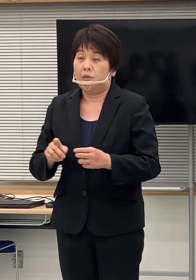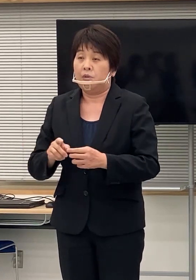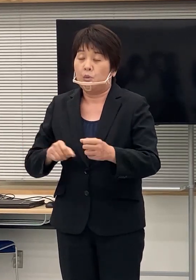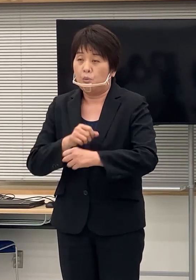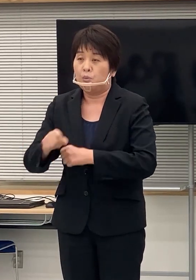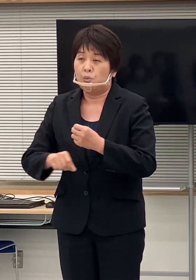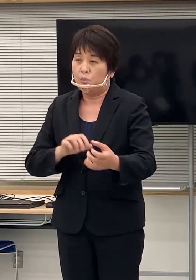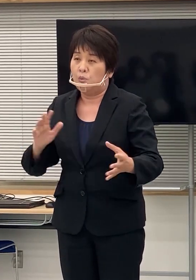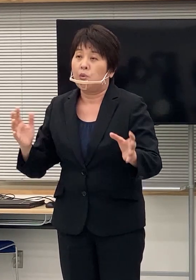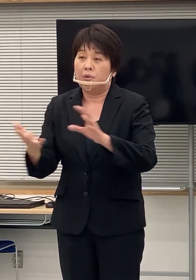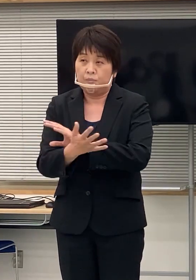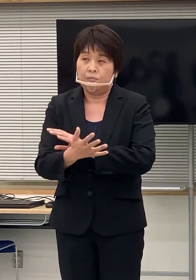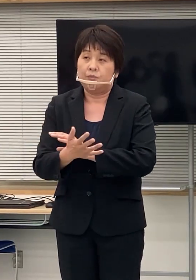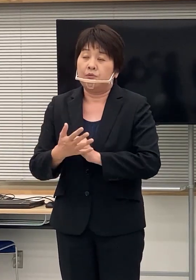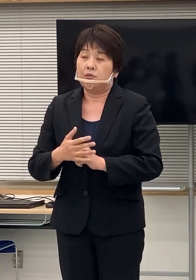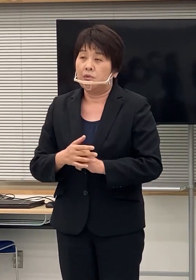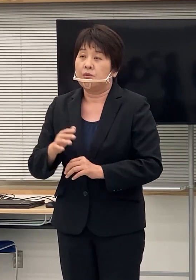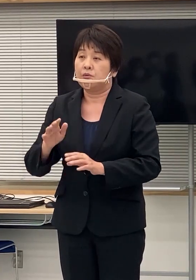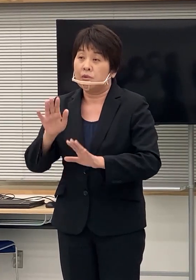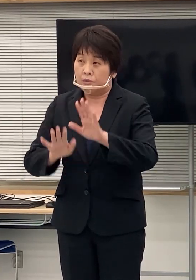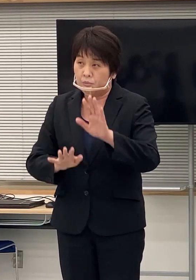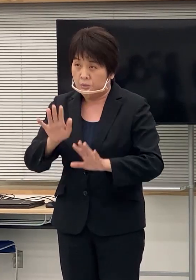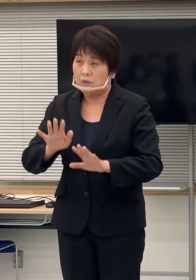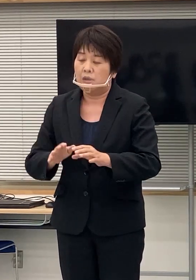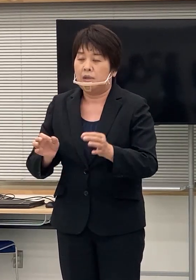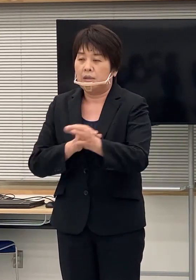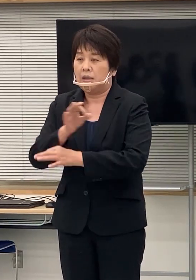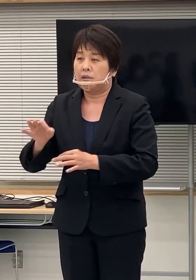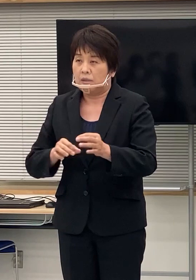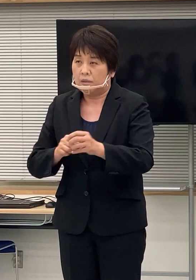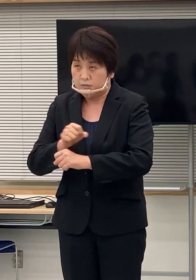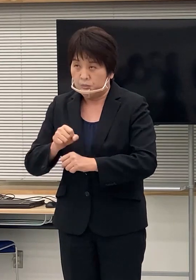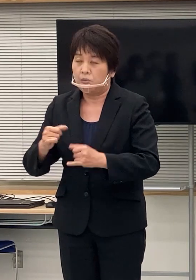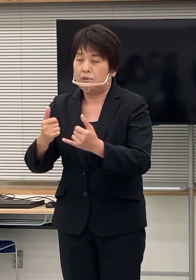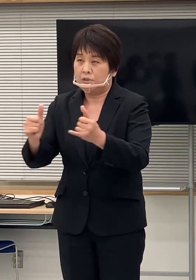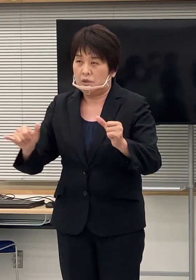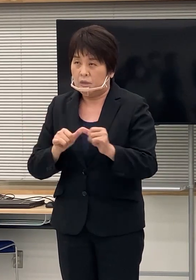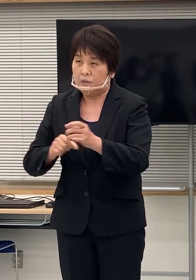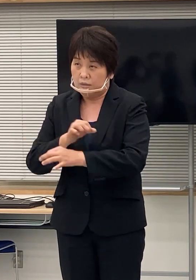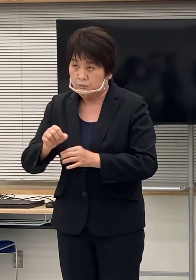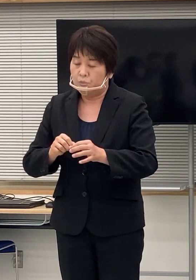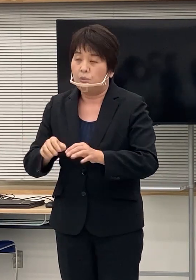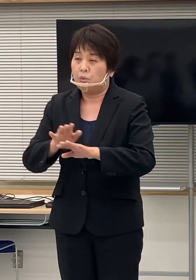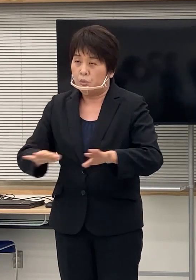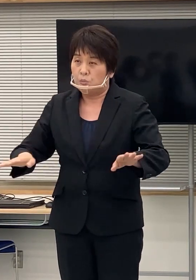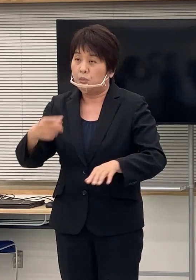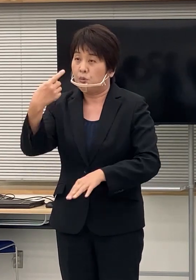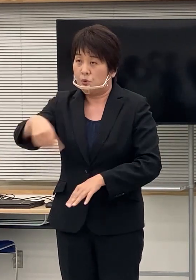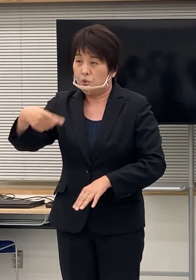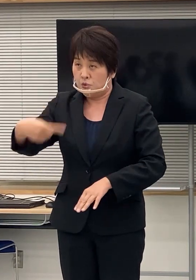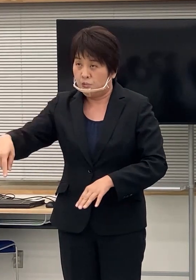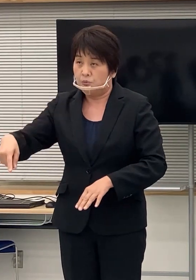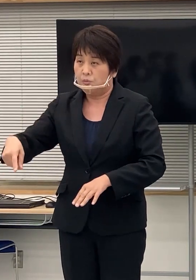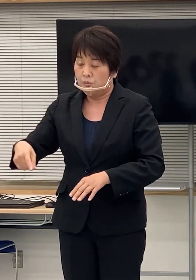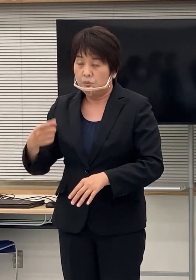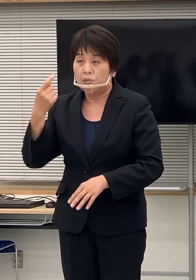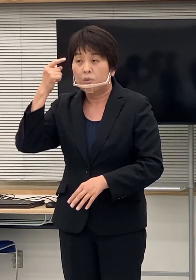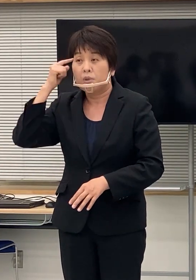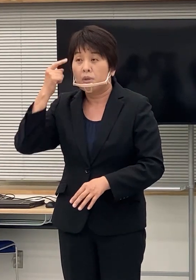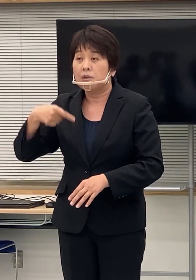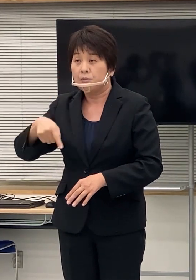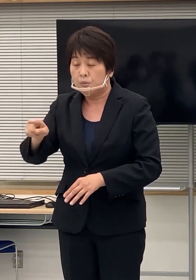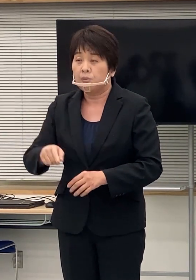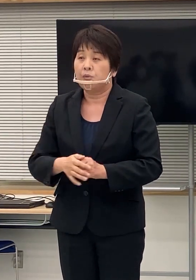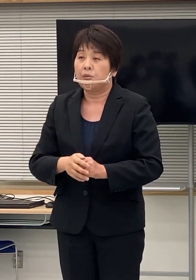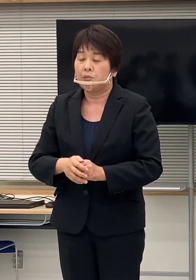するという現状から経済活動、社会活動、子どもの教育、こういったことも考えますと